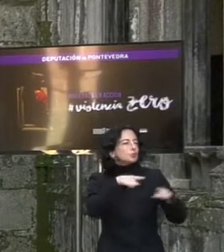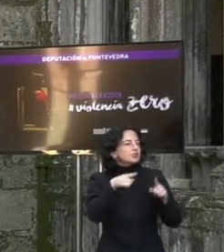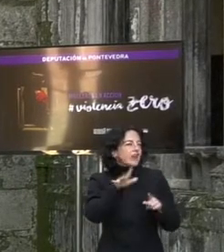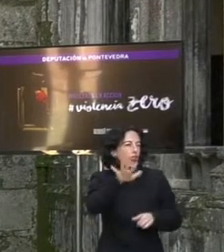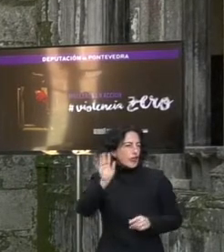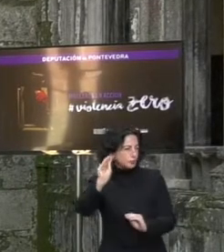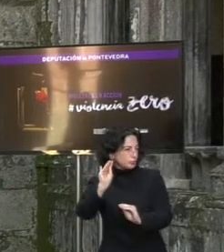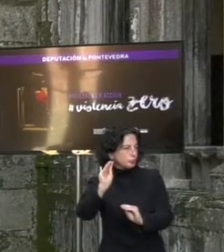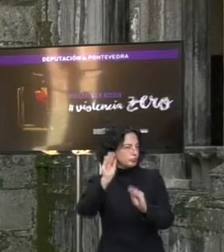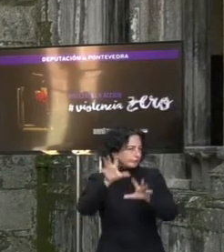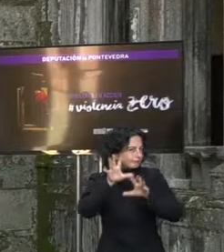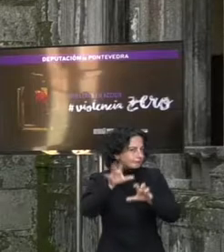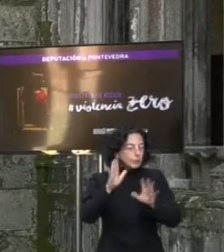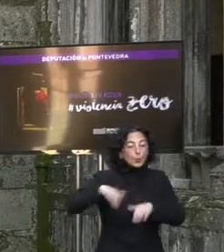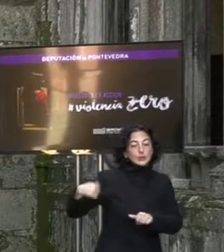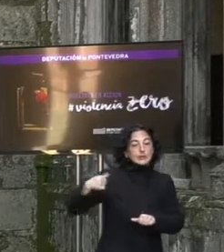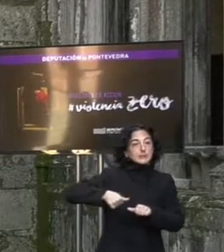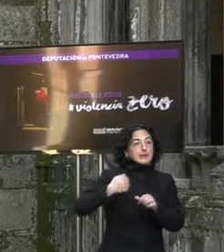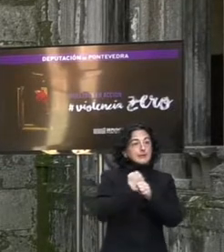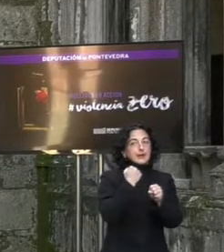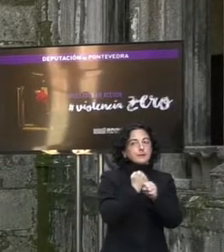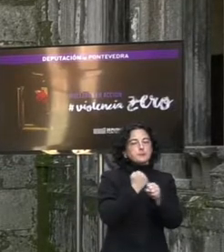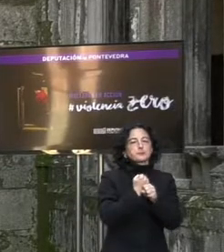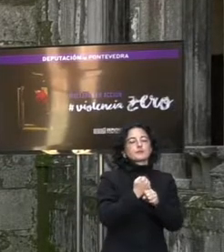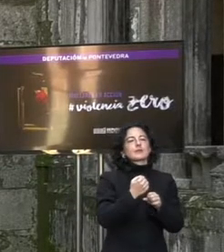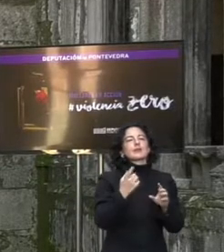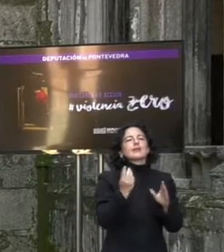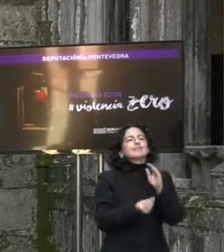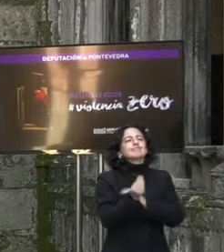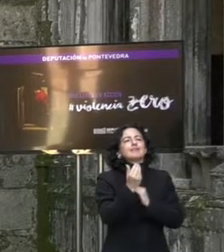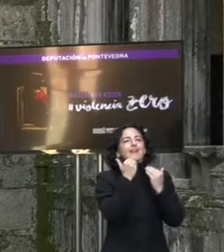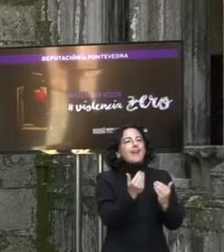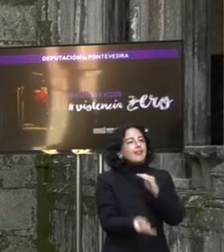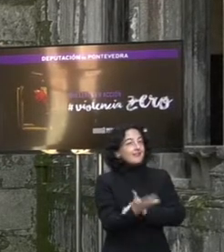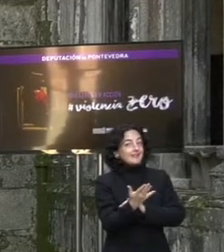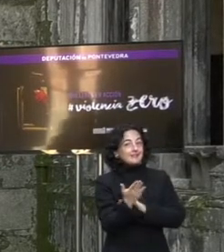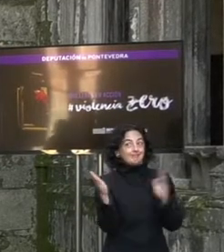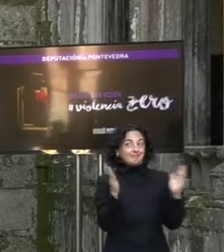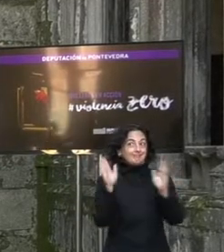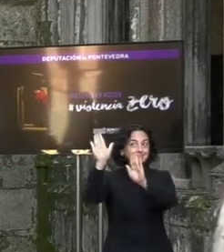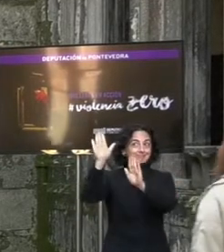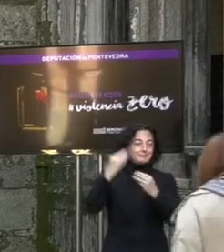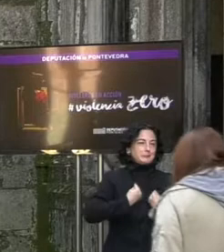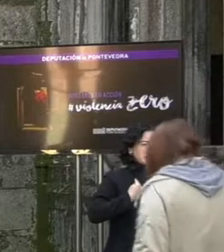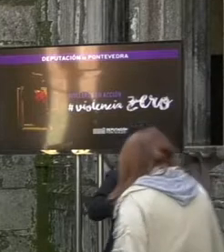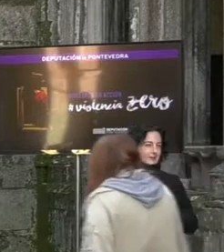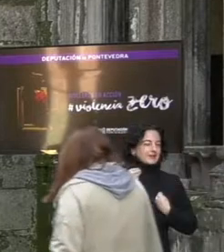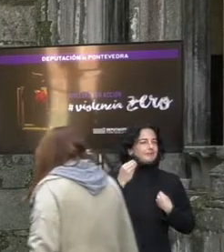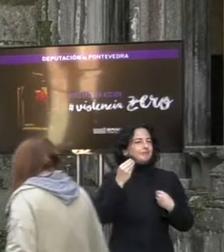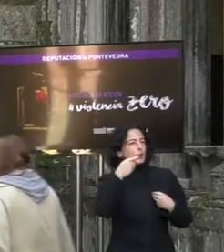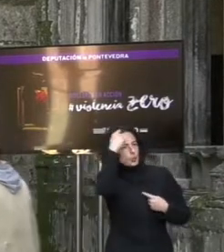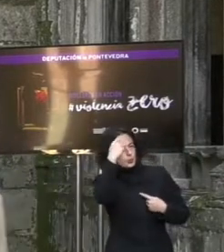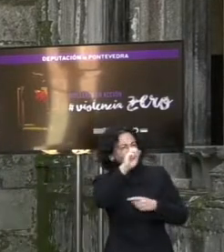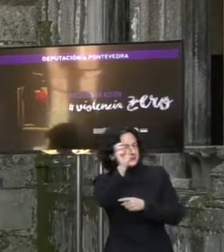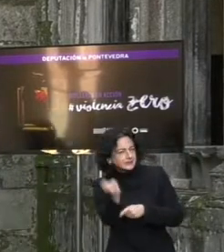oriental. O seu último traballo, Ela sabe a sol, nace desta estadía amosando a mestura de culturas